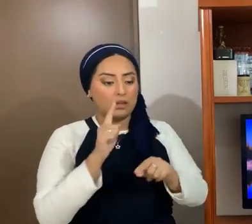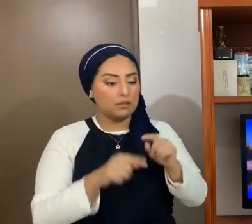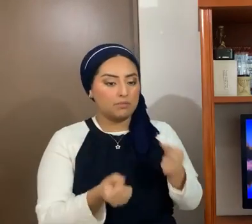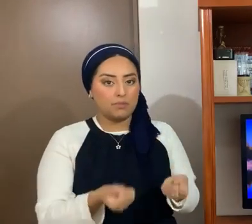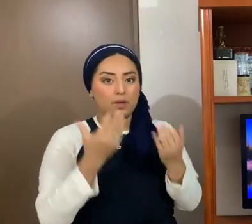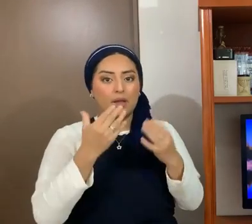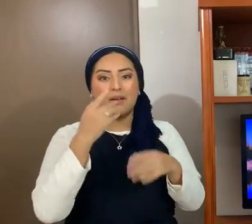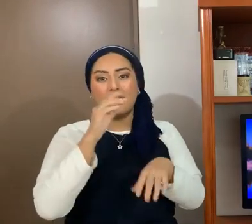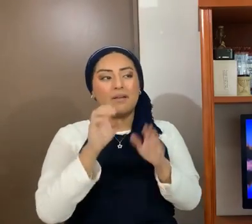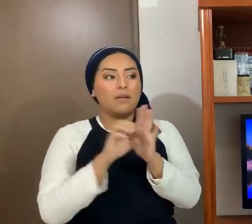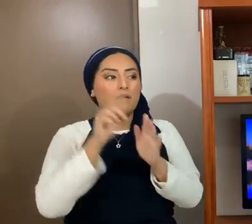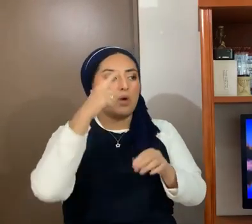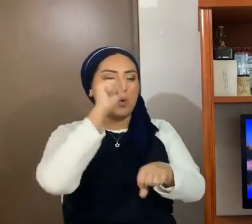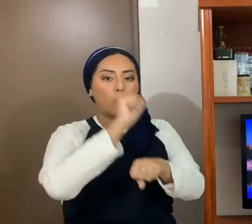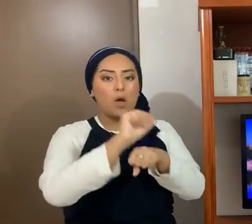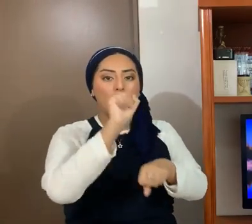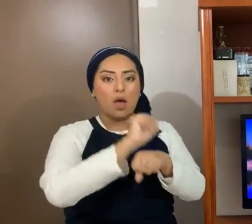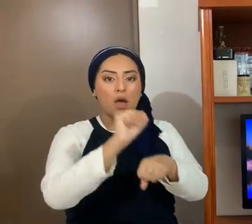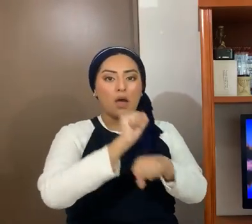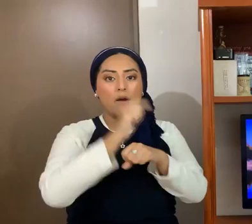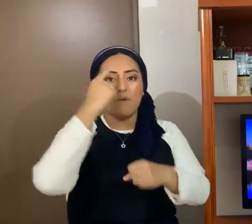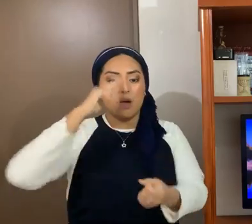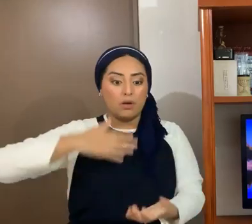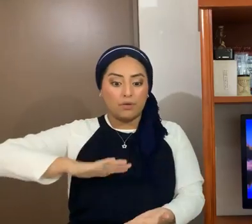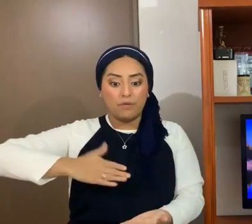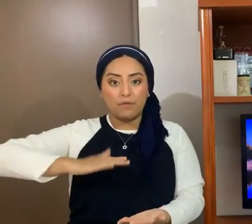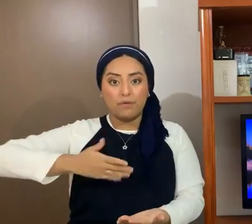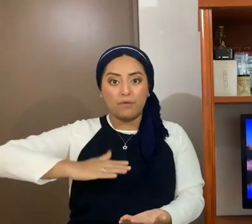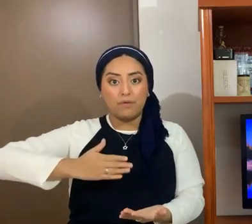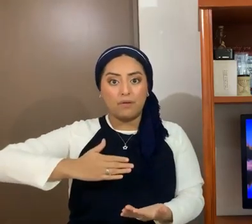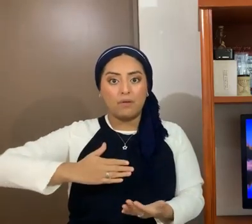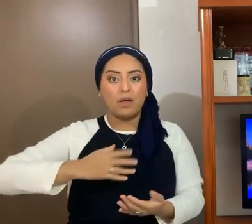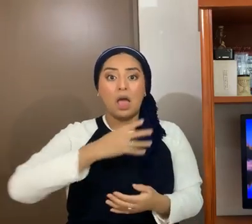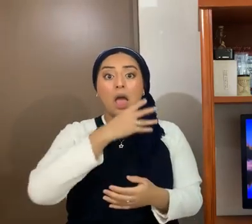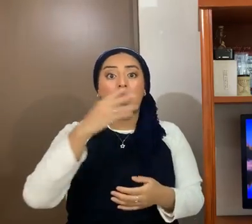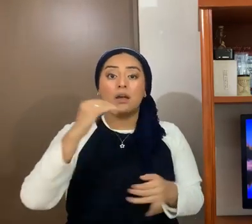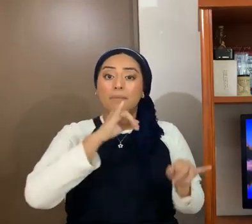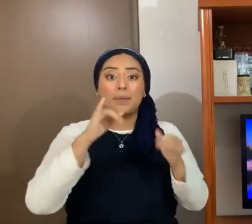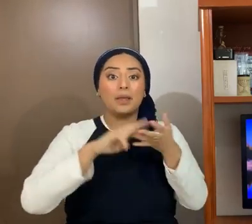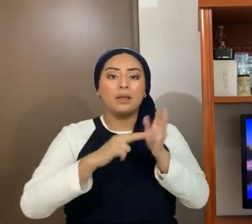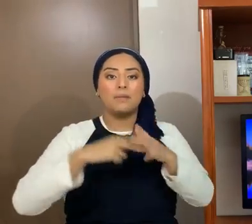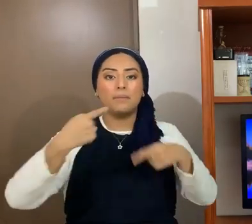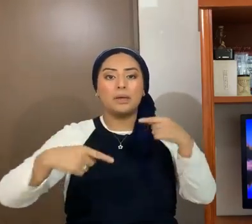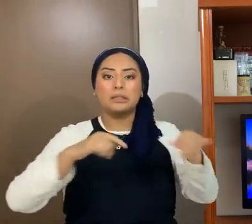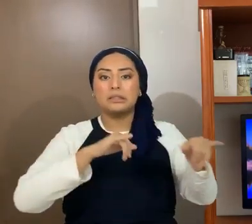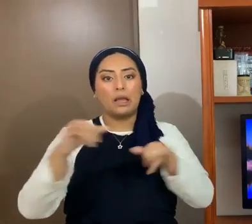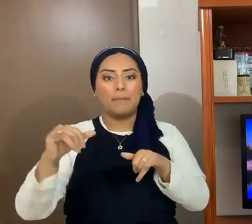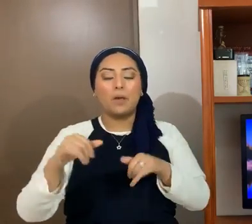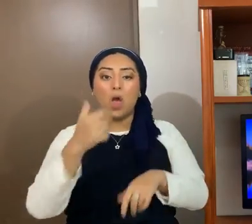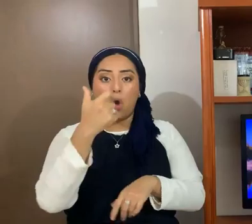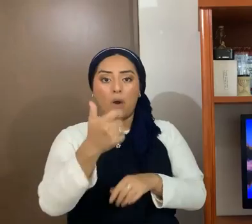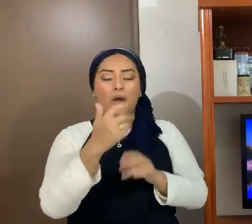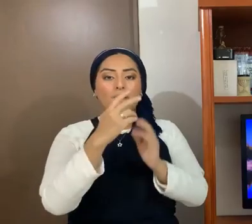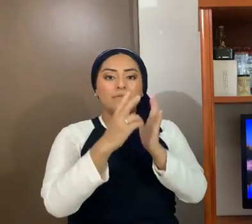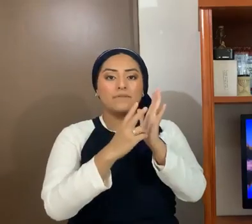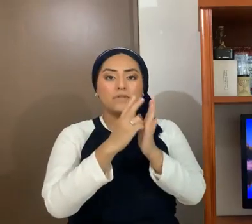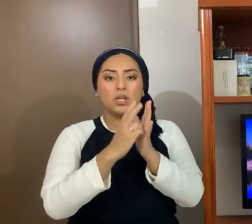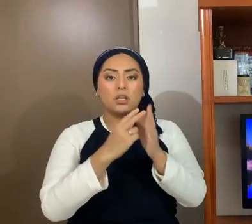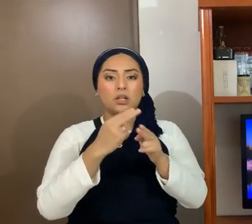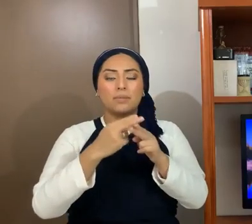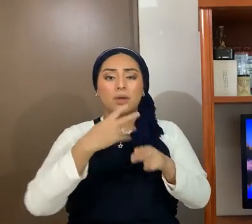refiere a fuego para trabajar, a fuego para cocinar y a fuego de contienda. Vean el audio, busquen el